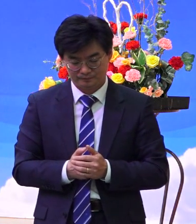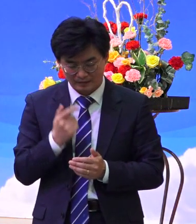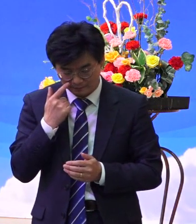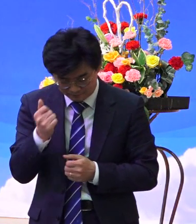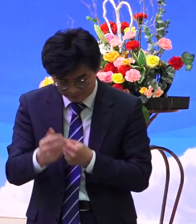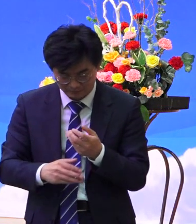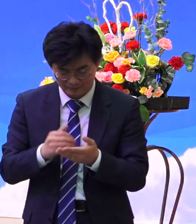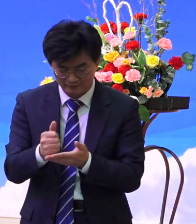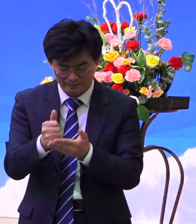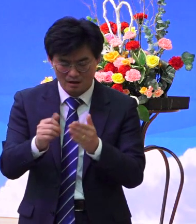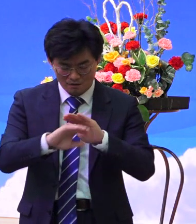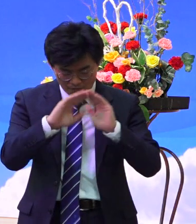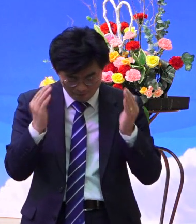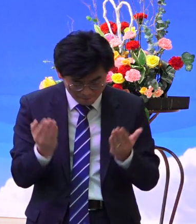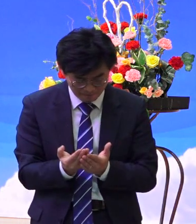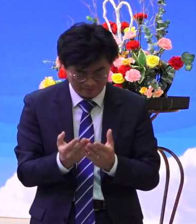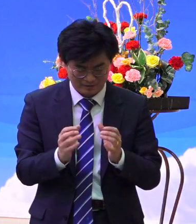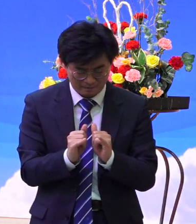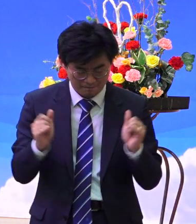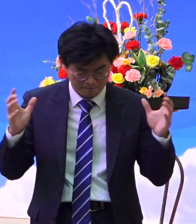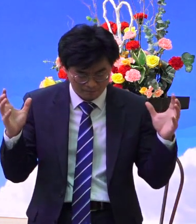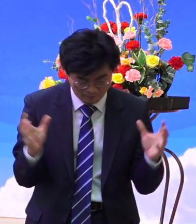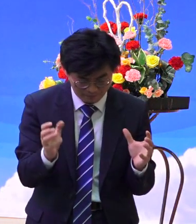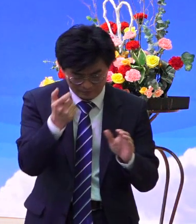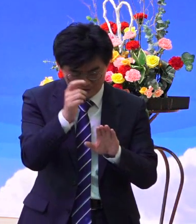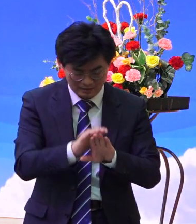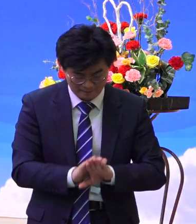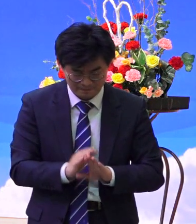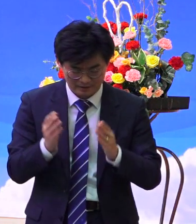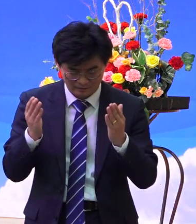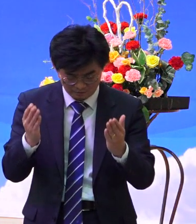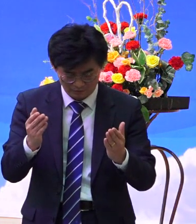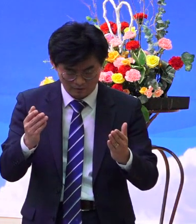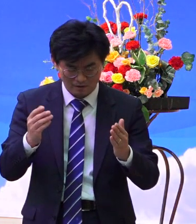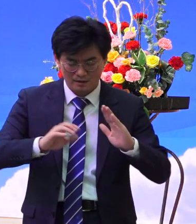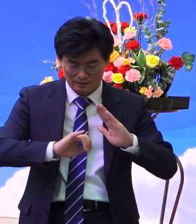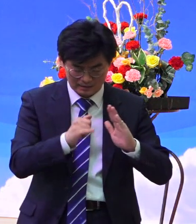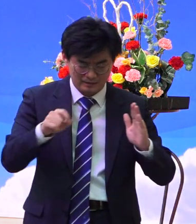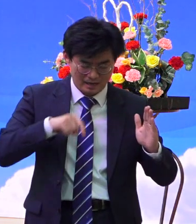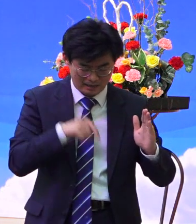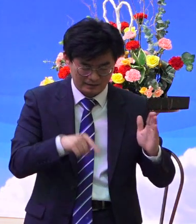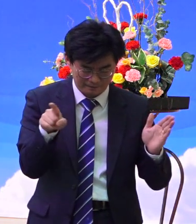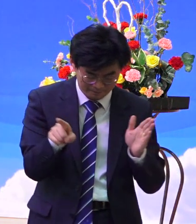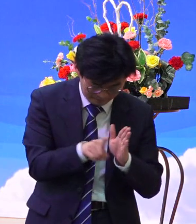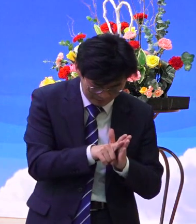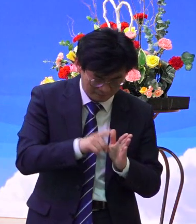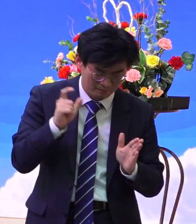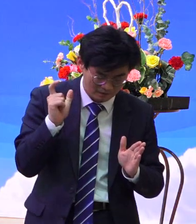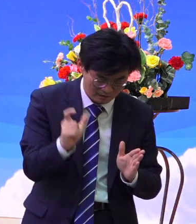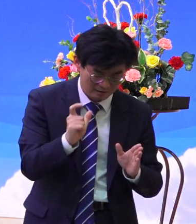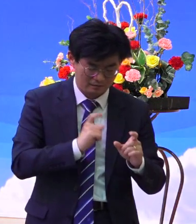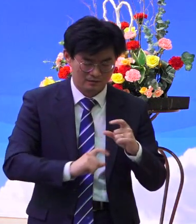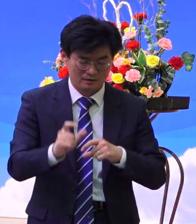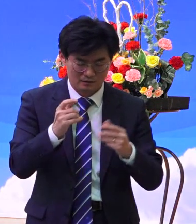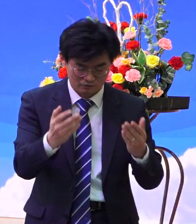하나님, 온 세대 예배를 통하여서 가정의 믿음이 회복되는 놀라운 은혜를